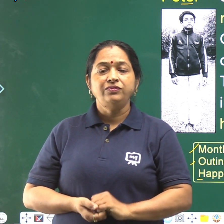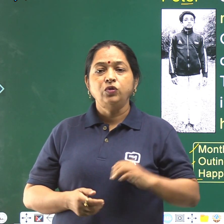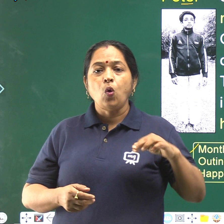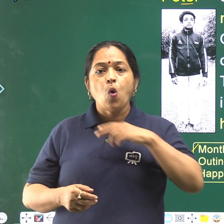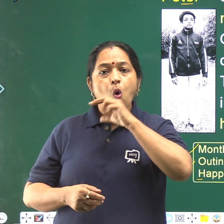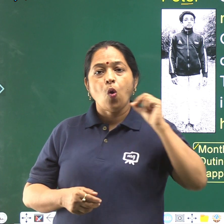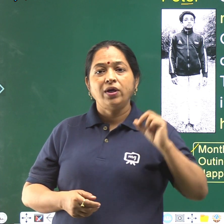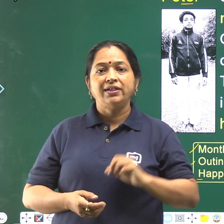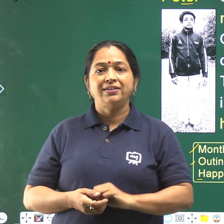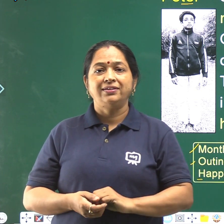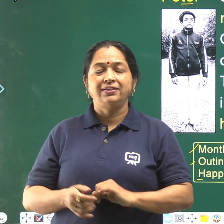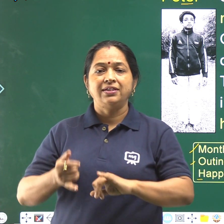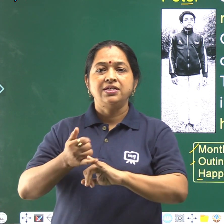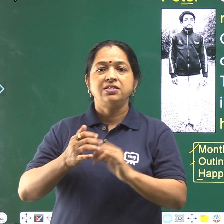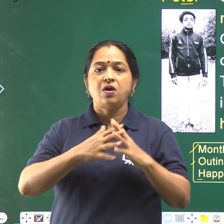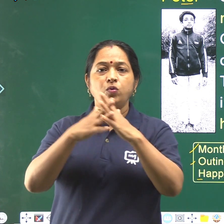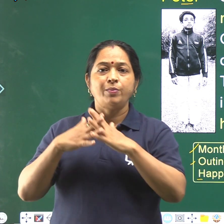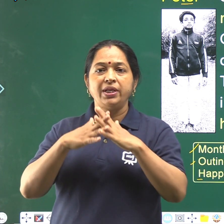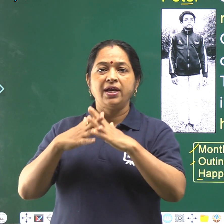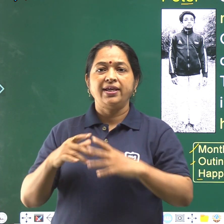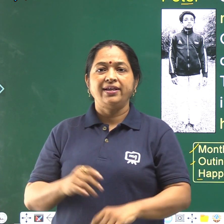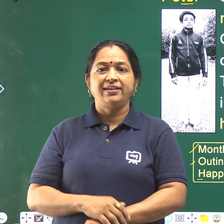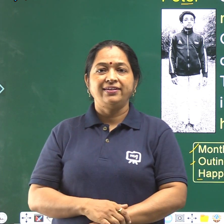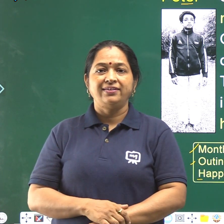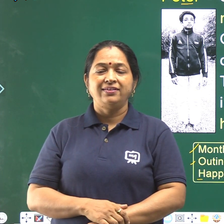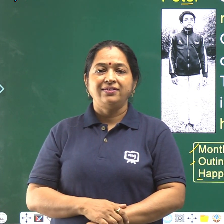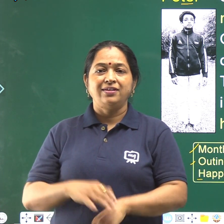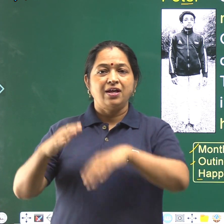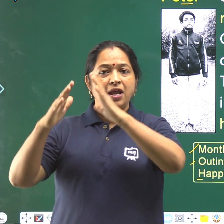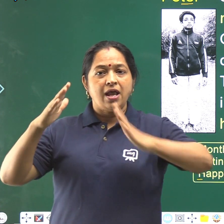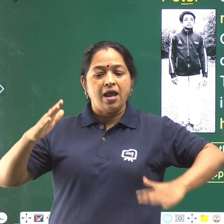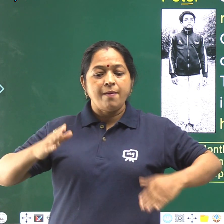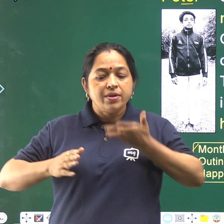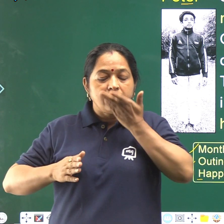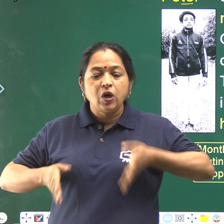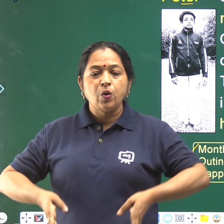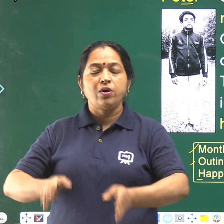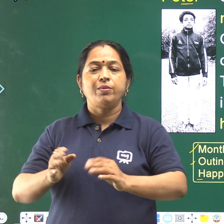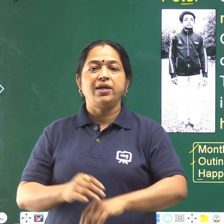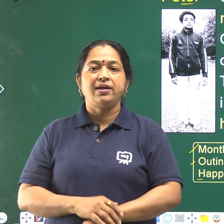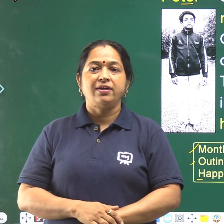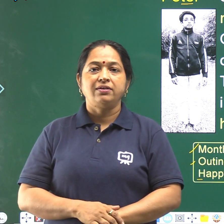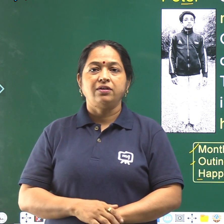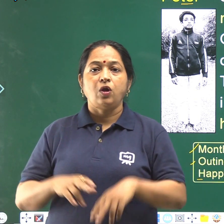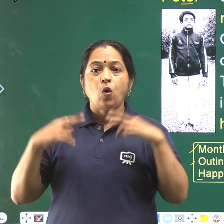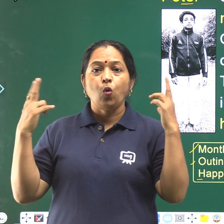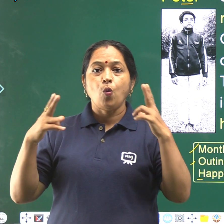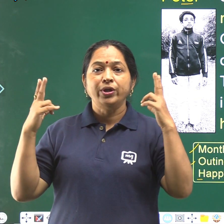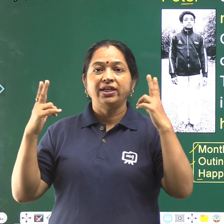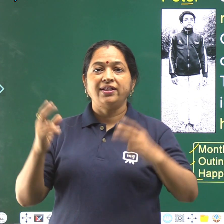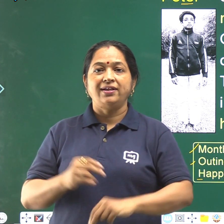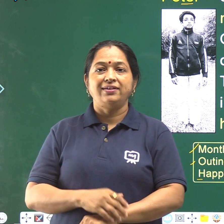और साउथ अमेरिका के अमेज़न रिवर में घूमना चाहता